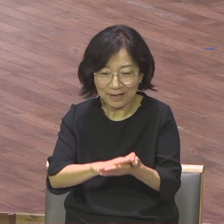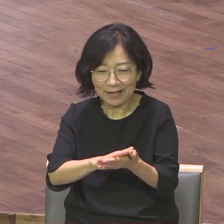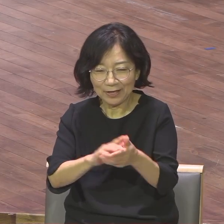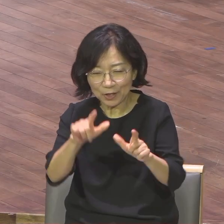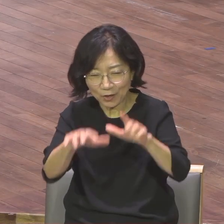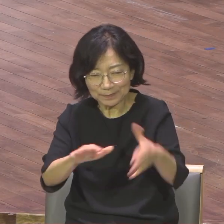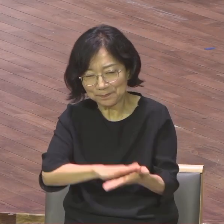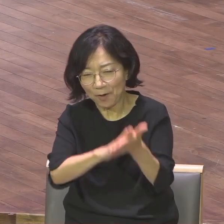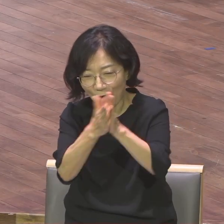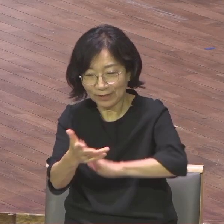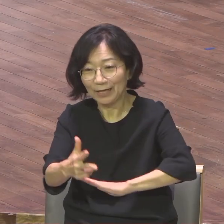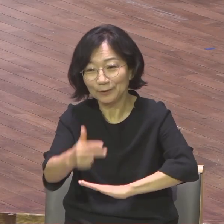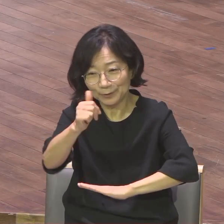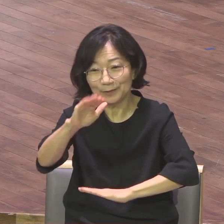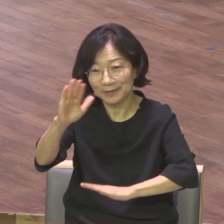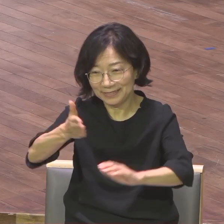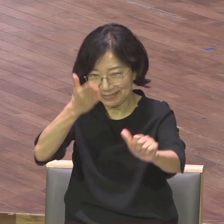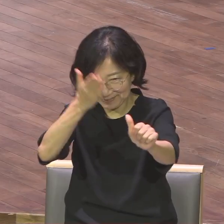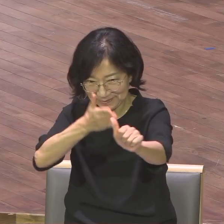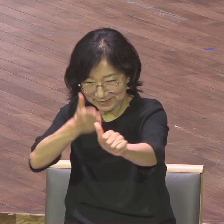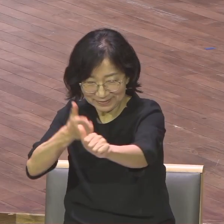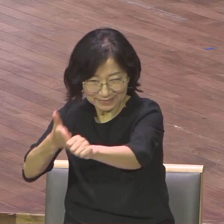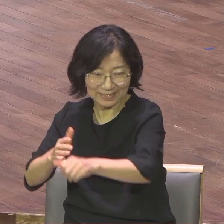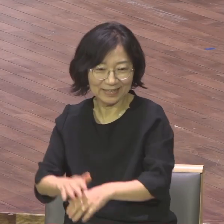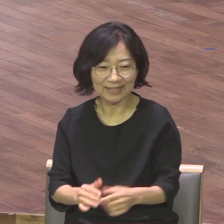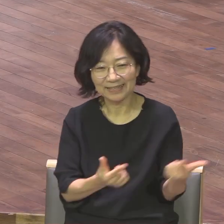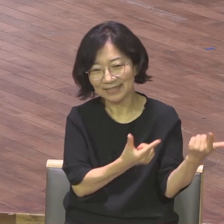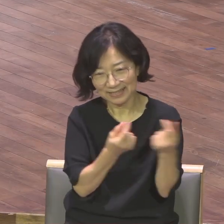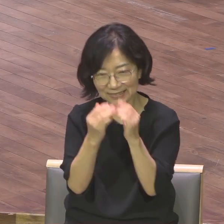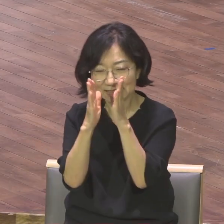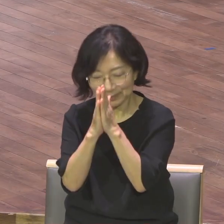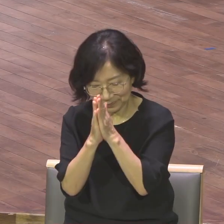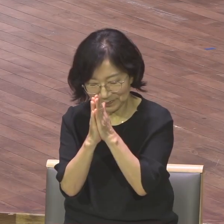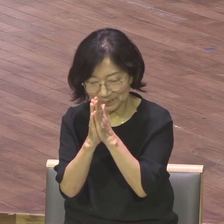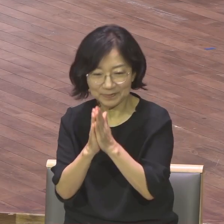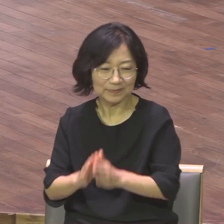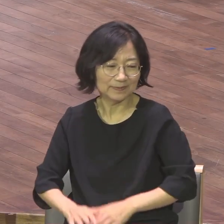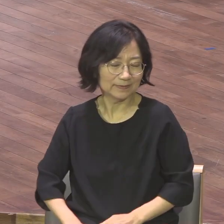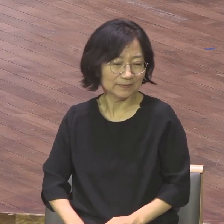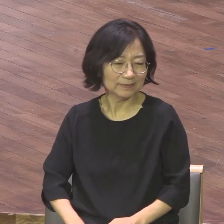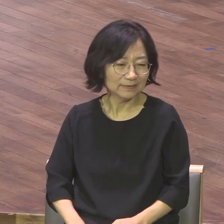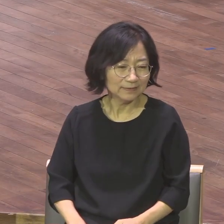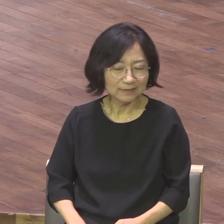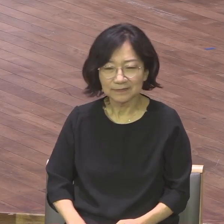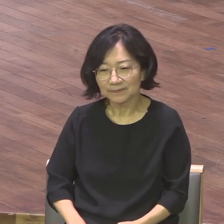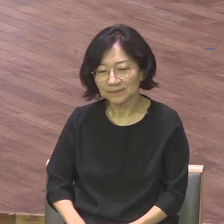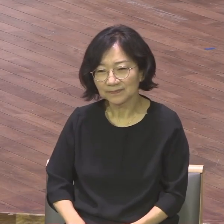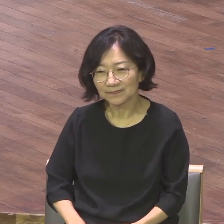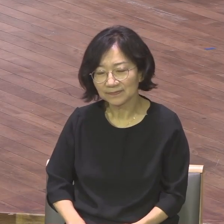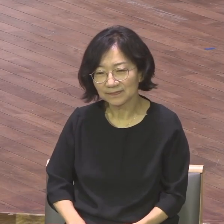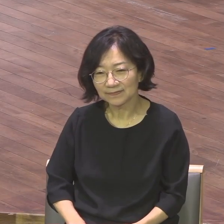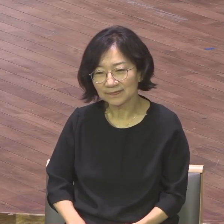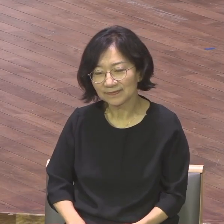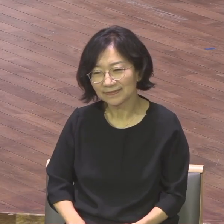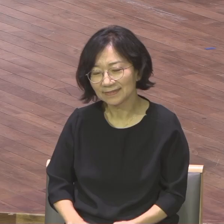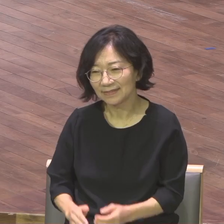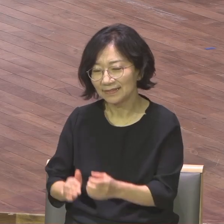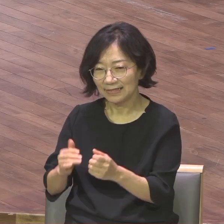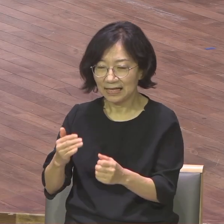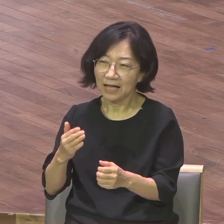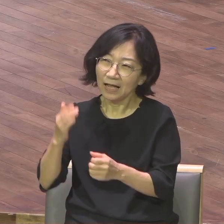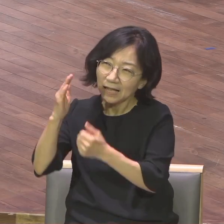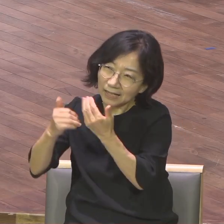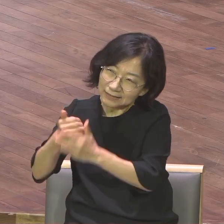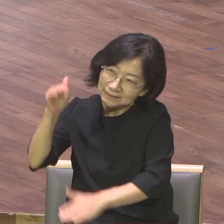주님으로 축복합니다. 자, 주신 말씀 생각 기도하겠습니다. 기도하는데 말씀의 대언자가 되게